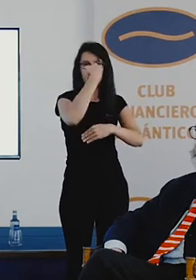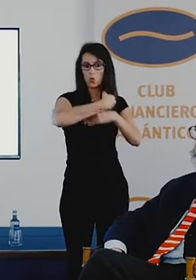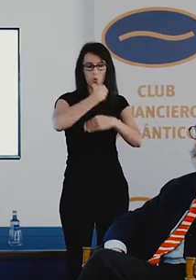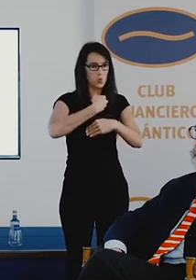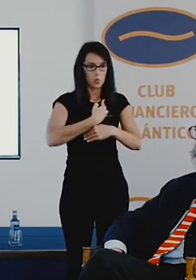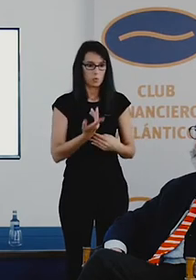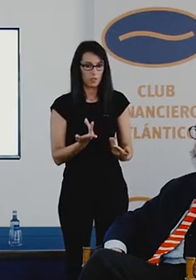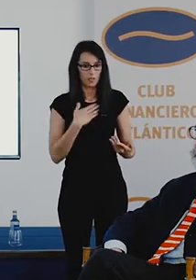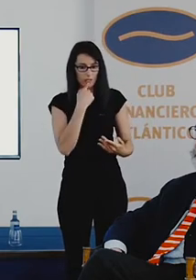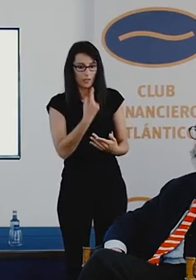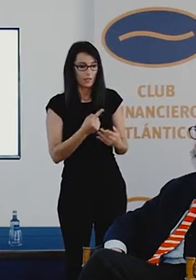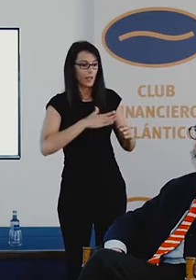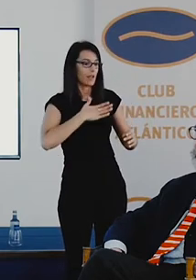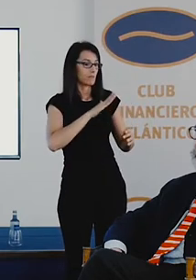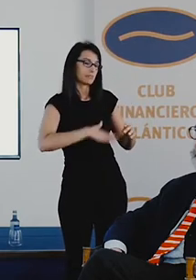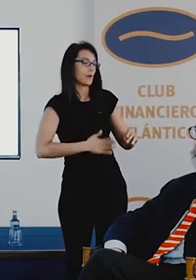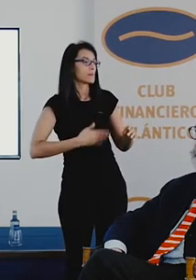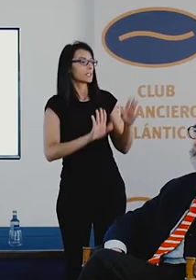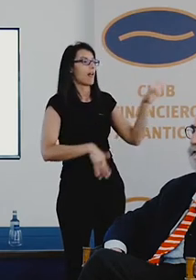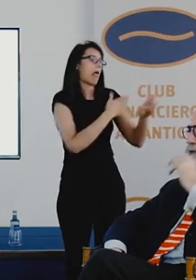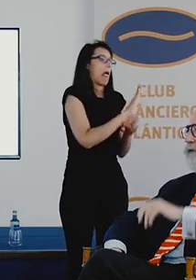camino y no nos vayamos a Brasil y demás,